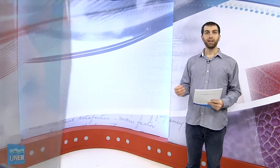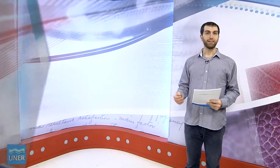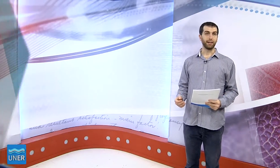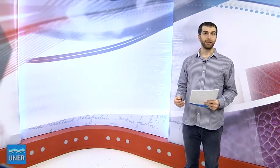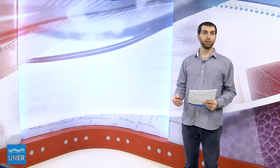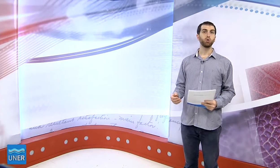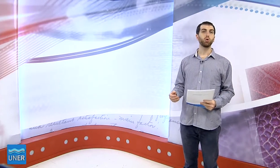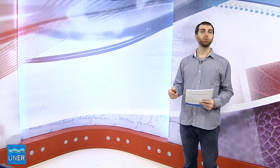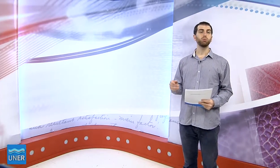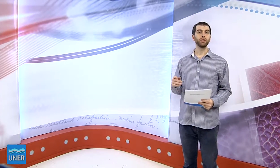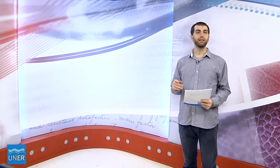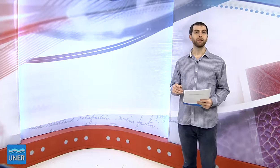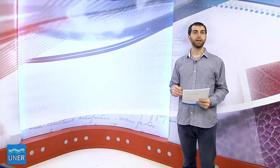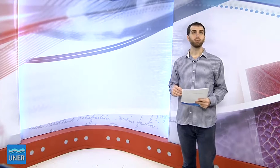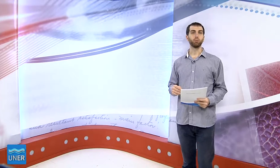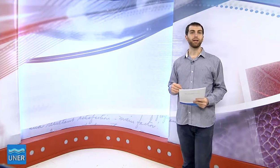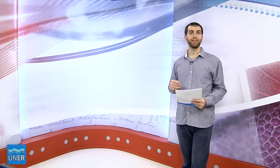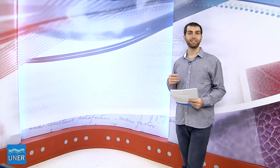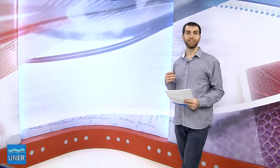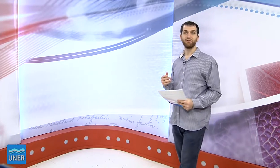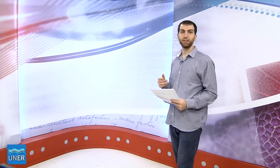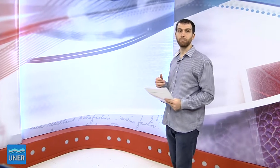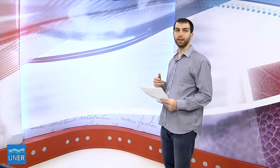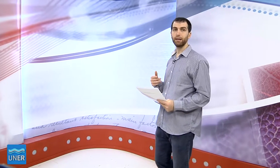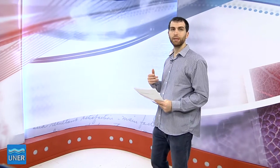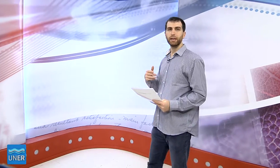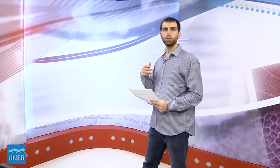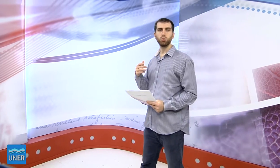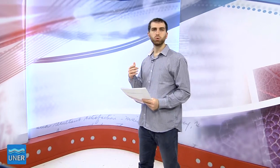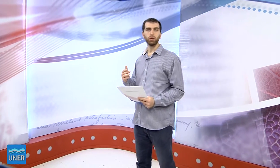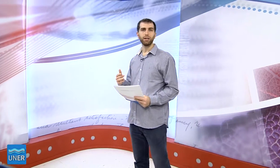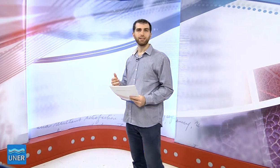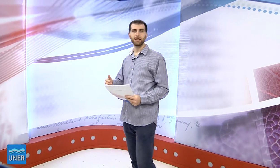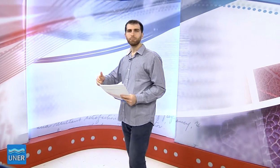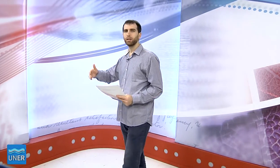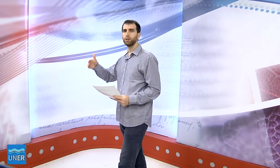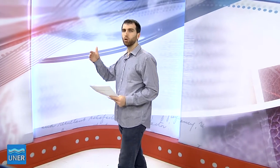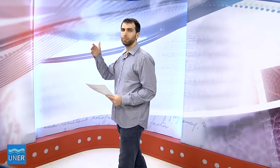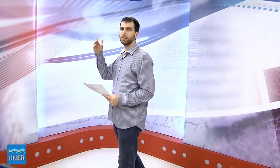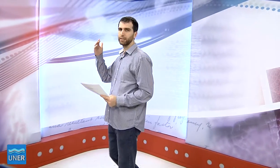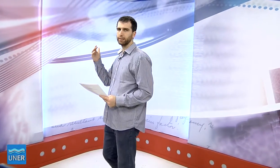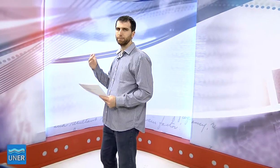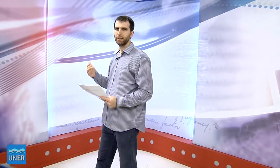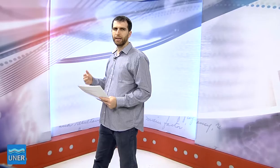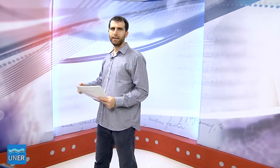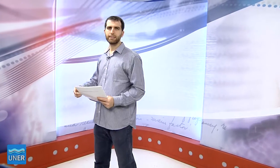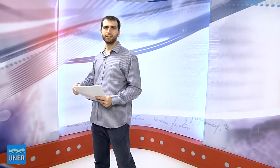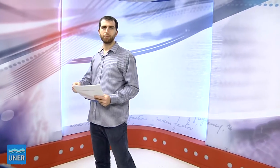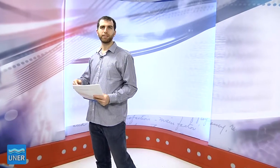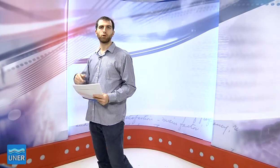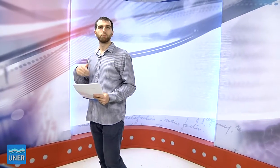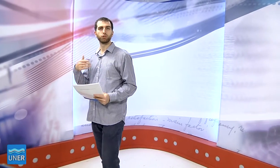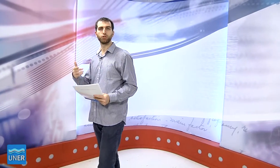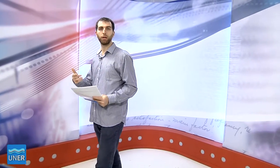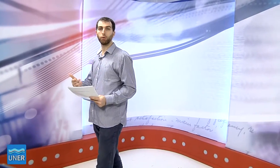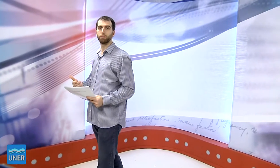El Río Las Trae es un conjunto musical integrado por mujeres de Santa Fe y de Paraná que tuvo sus orígenes allá por el año 2007. Ellas